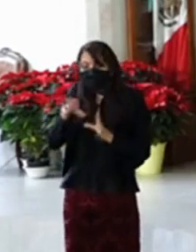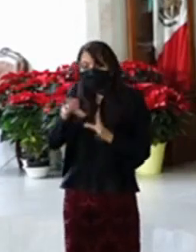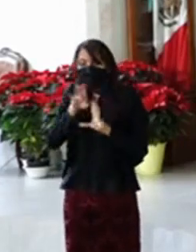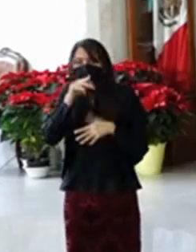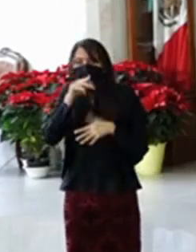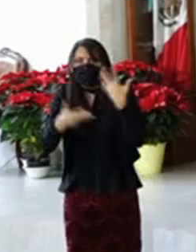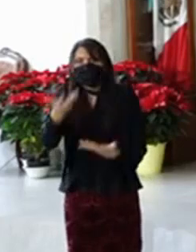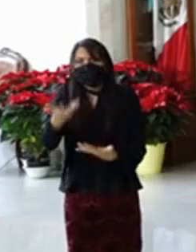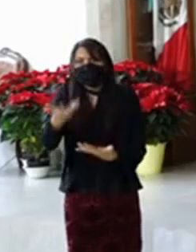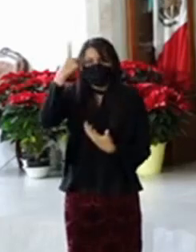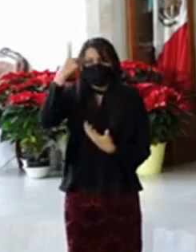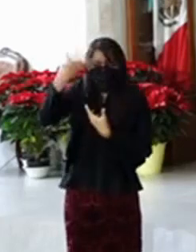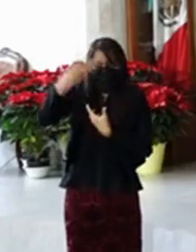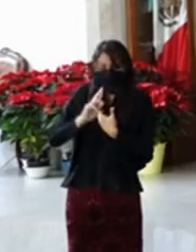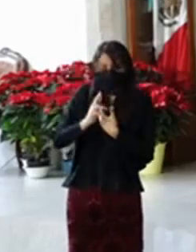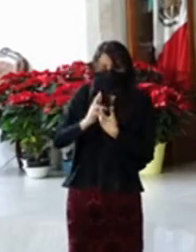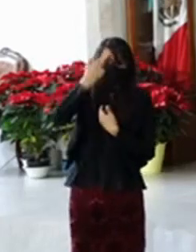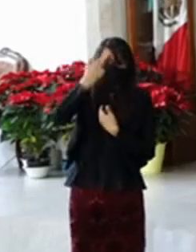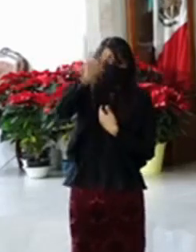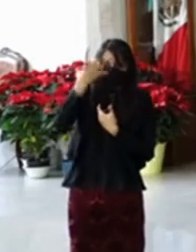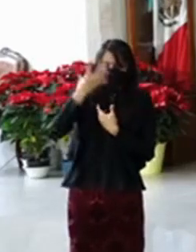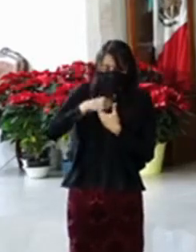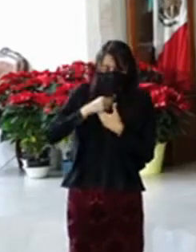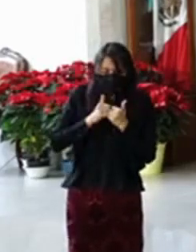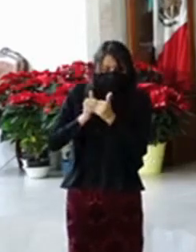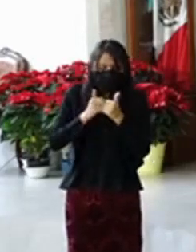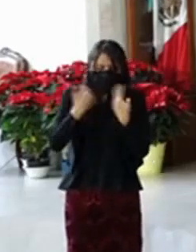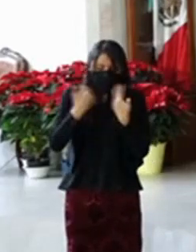El niño del pesebre es Emmanuel.